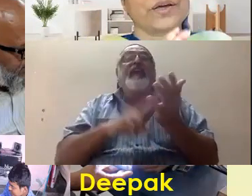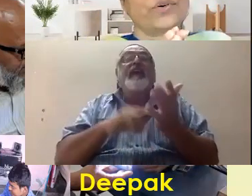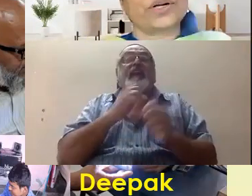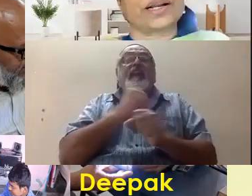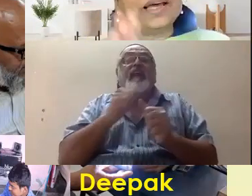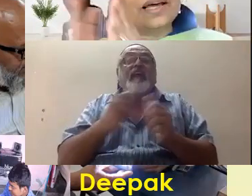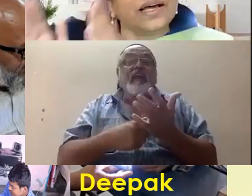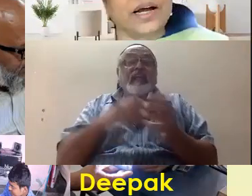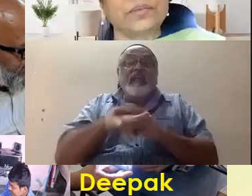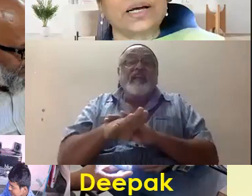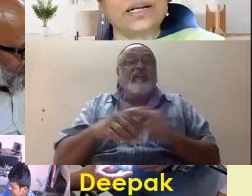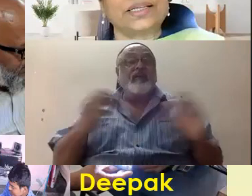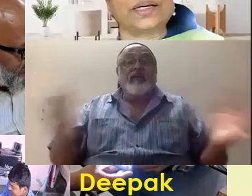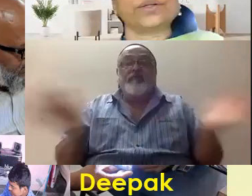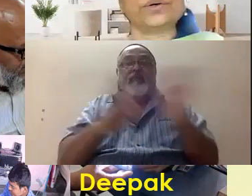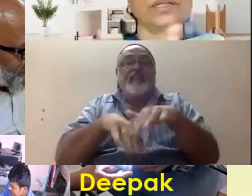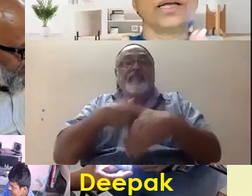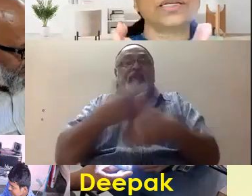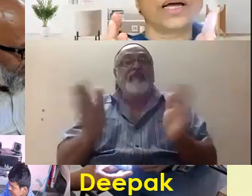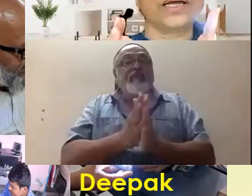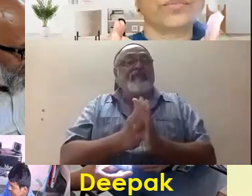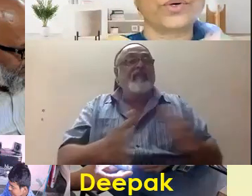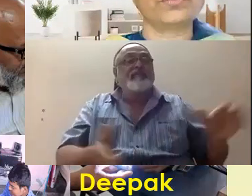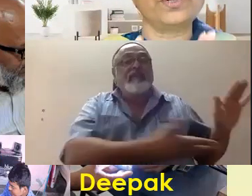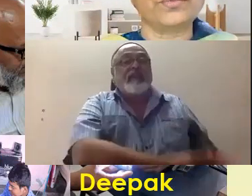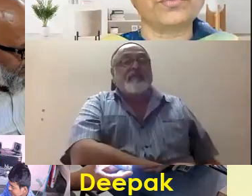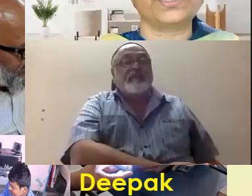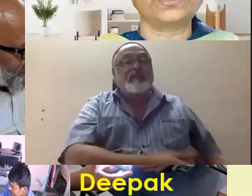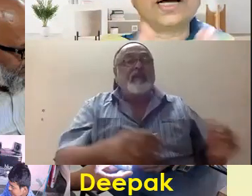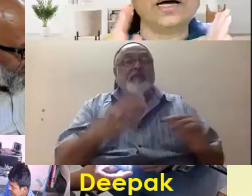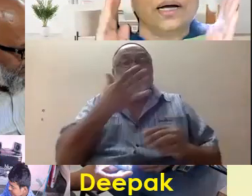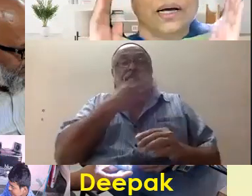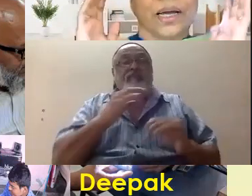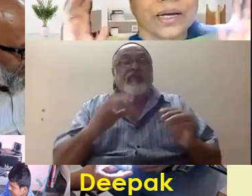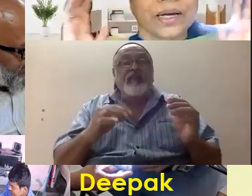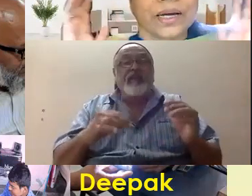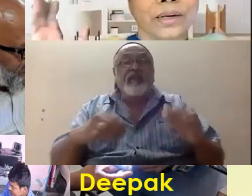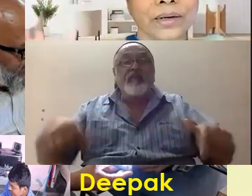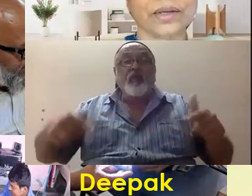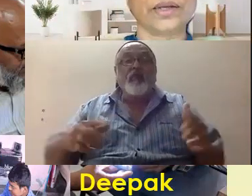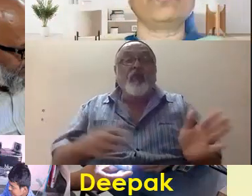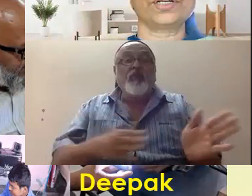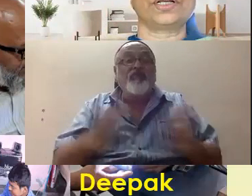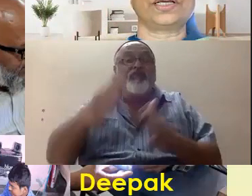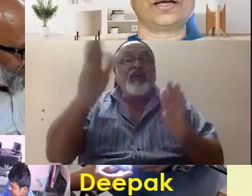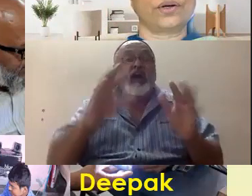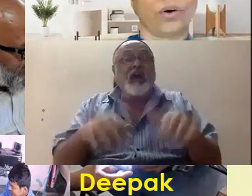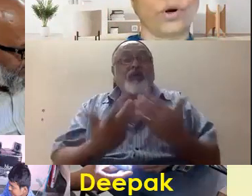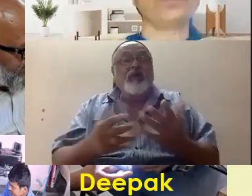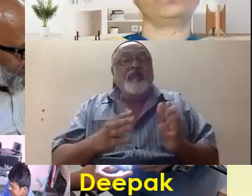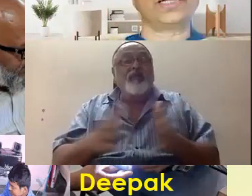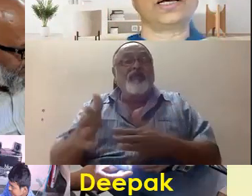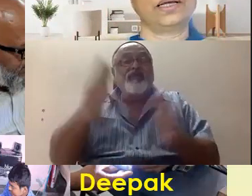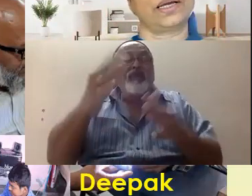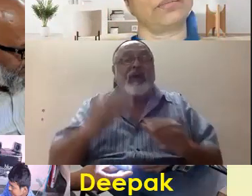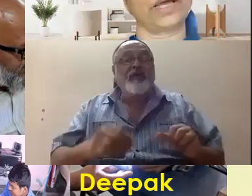ये फोल्ड करके गाड़ी में रख लेते हैं. तो इतना अच्छा एक पोर्टेबल मोबिलिटी का एक इनोवेशन किया, इनको अवार्ड